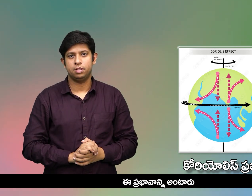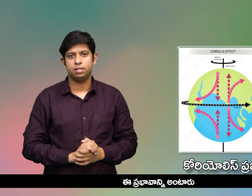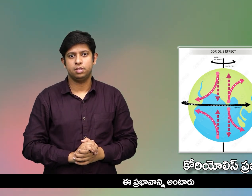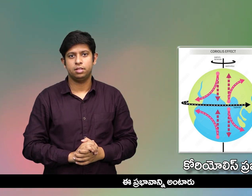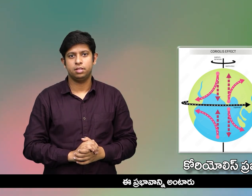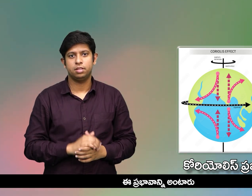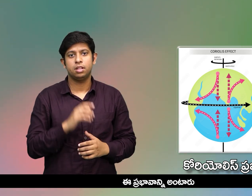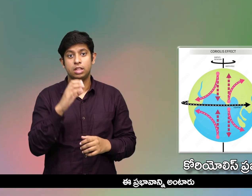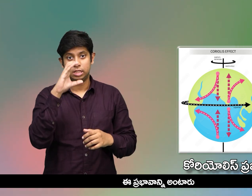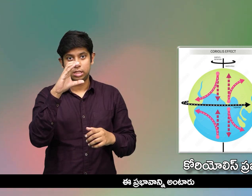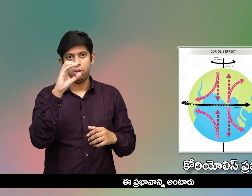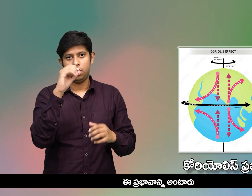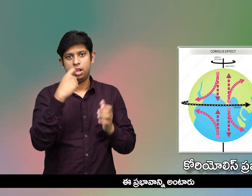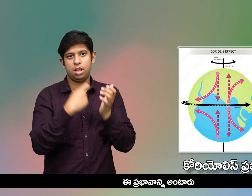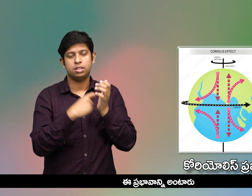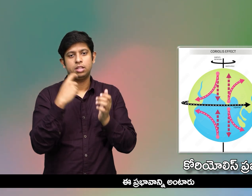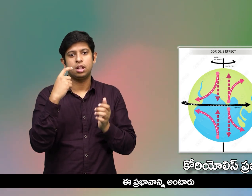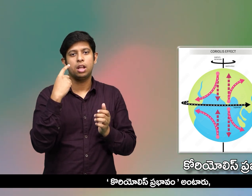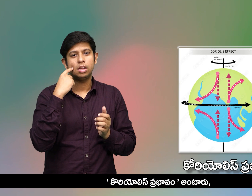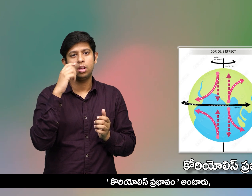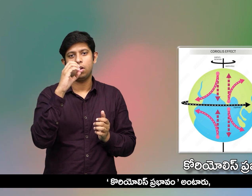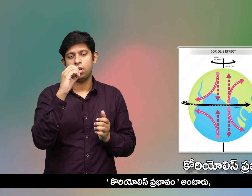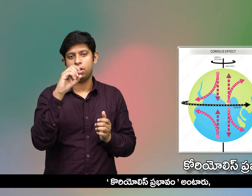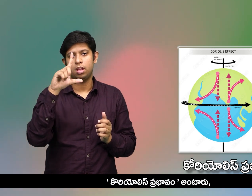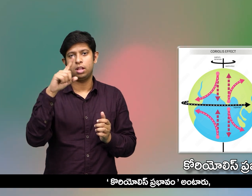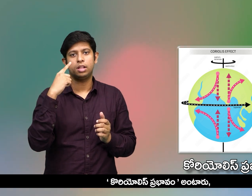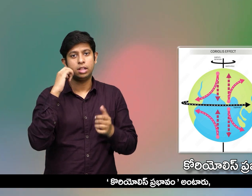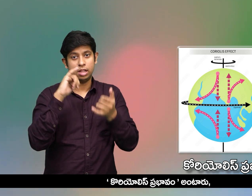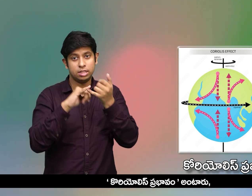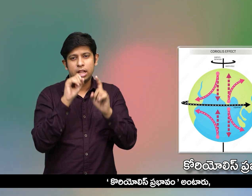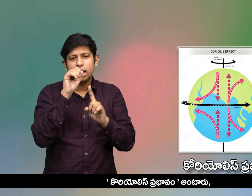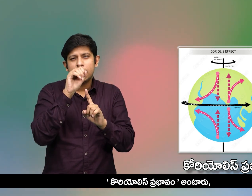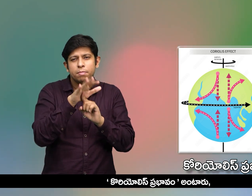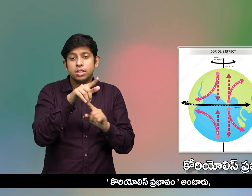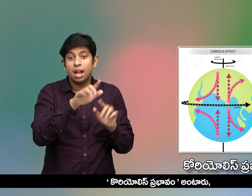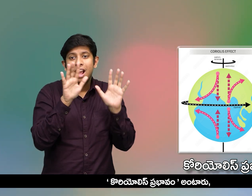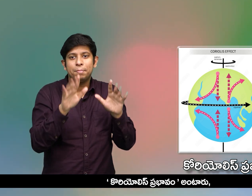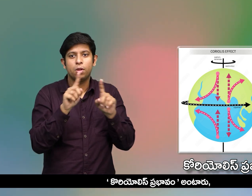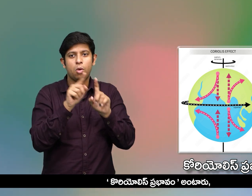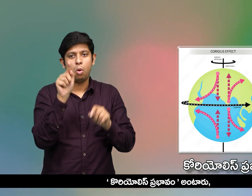ఈ ప్రభావాన్ని అంటారు కోరియోలిస్ ప్రభావం అంటారు.